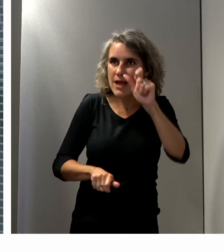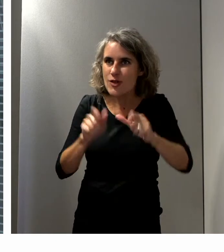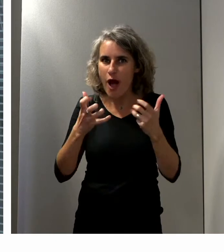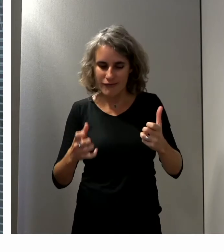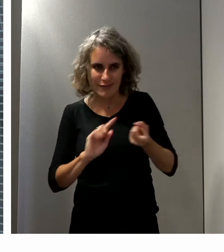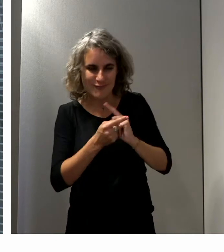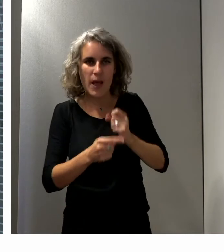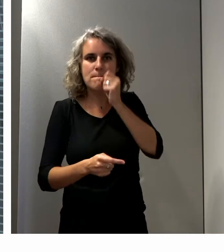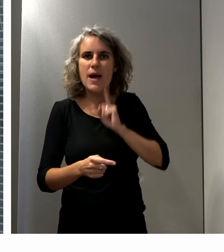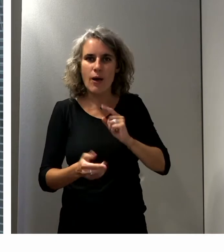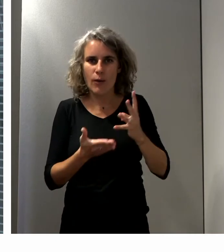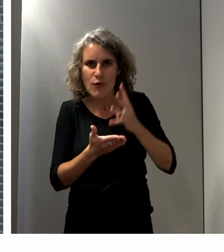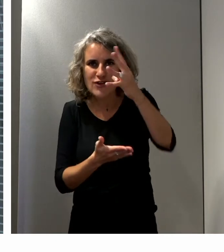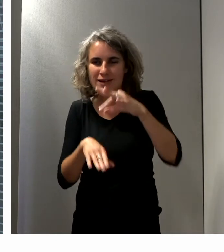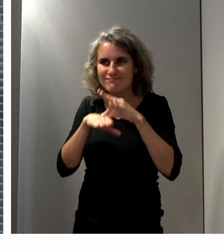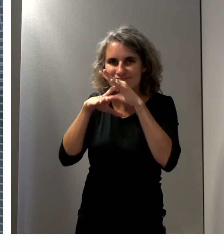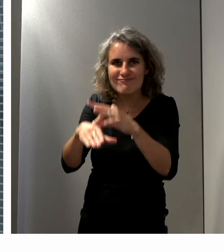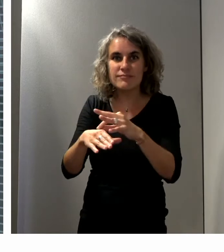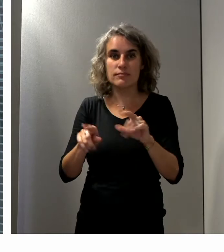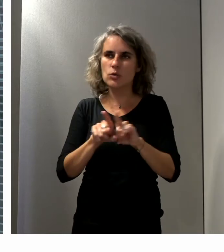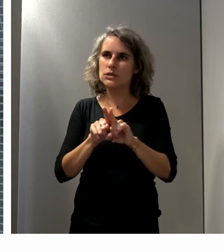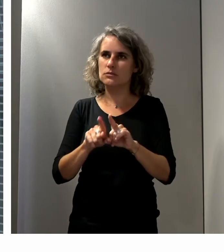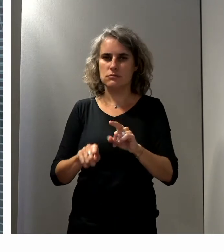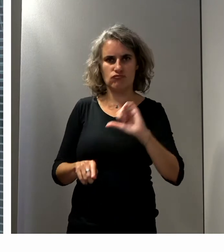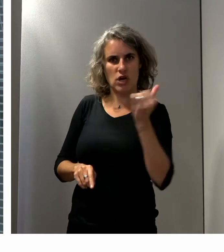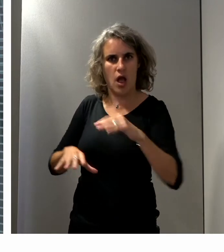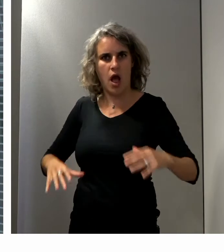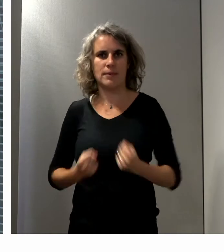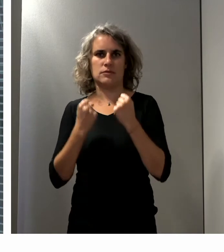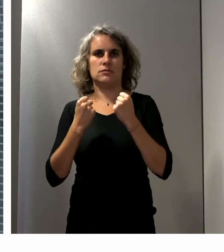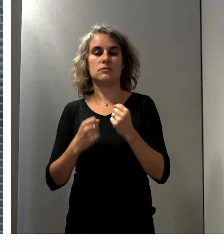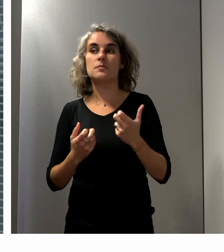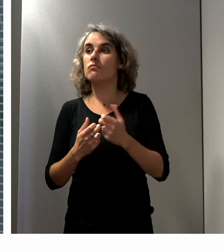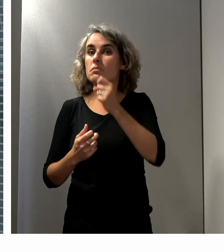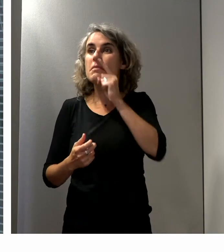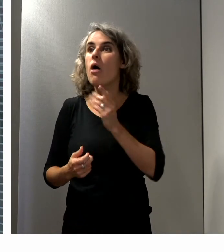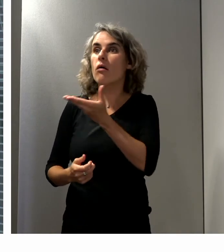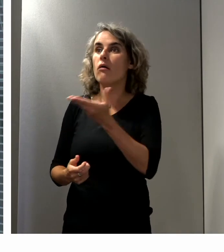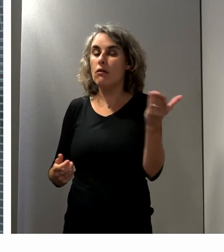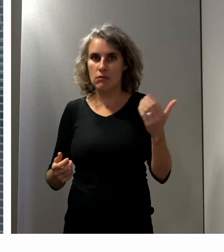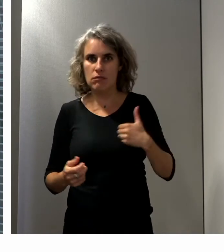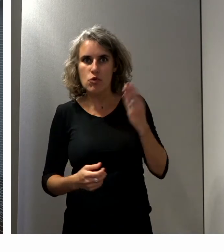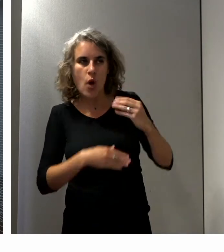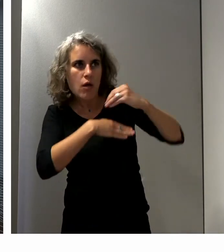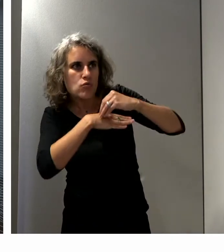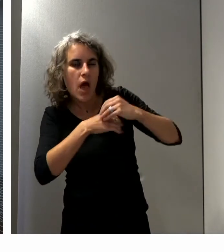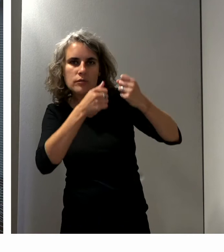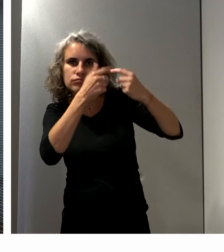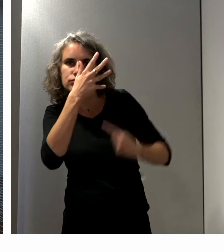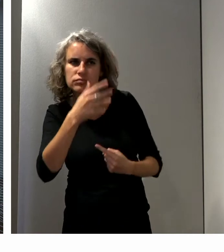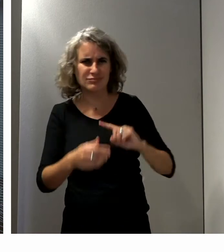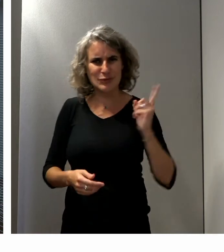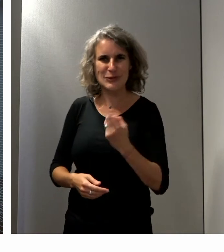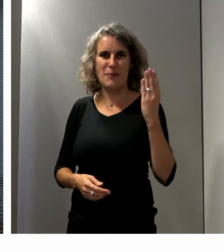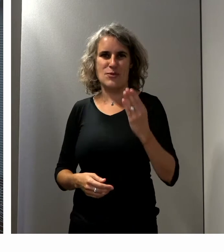parents, mais également la compétence des parents. On a tous besoin d'avoir des conseils, Dominique, quand on est parent, eh bien, les